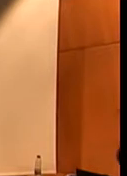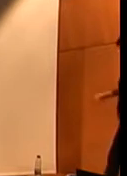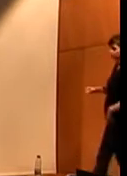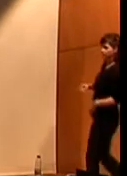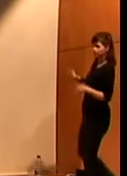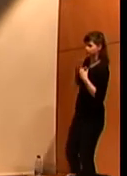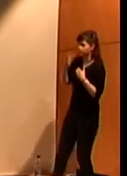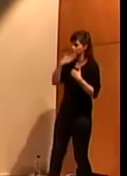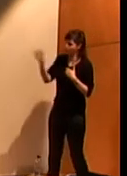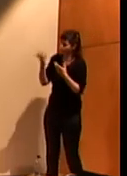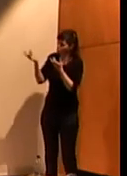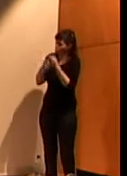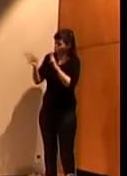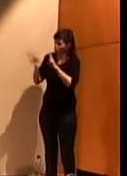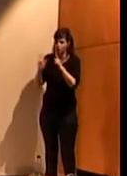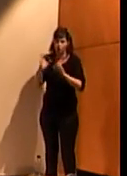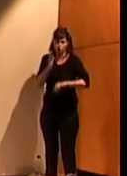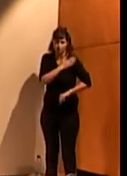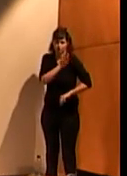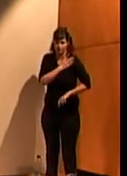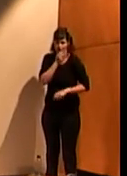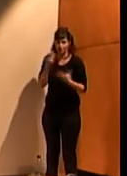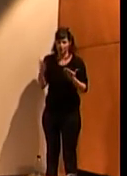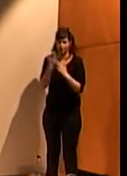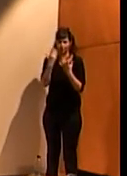Alors, on me dit que c'est le temps des questions dans le public.